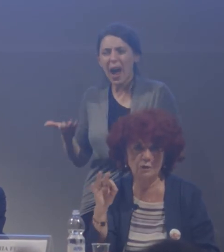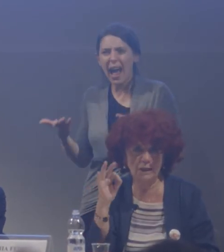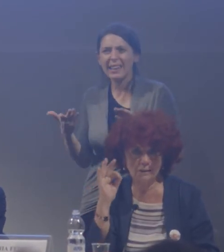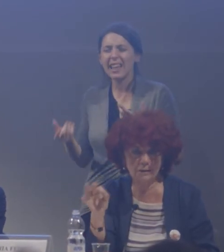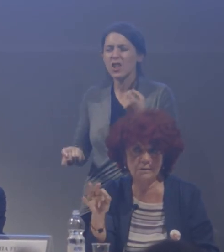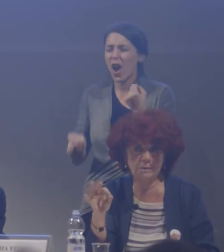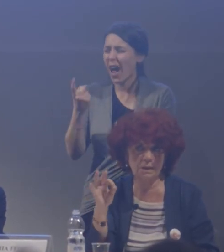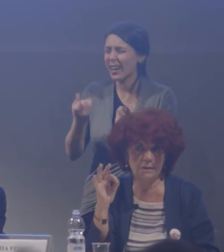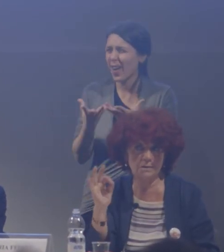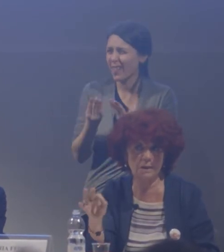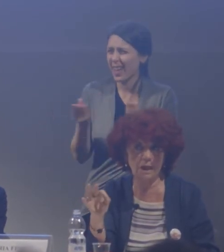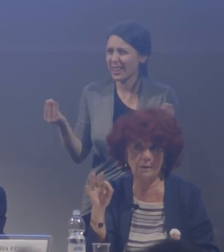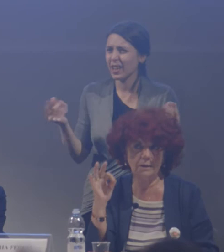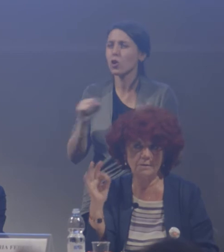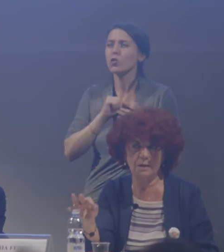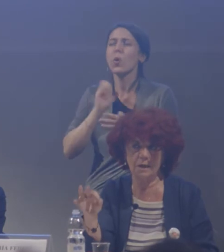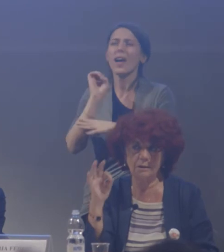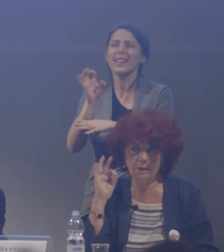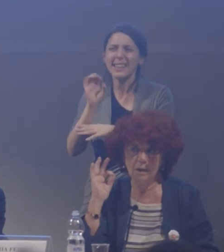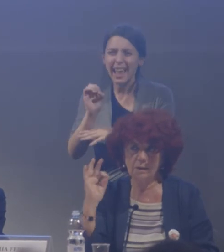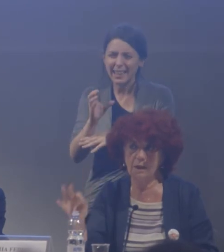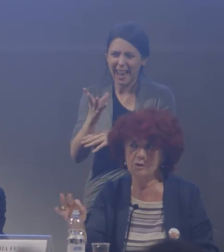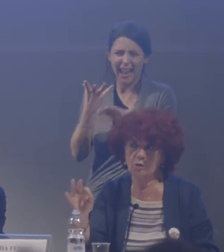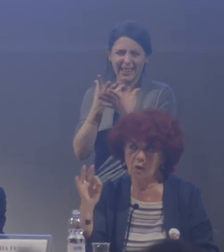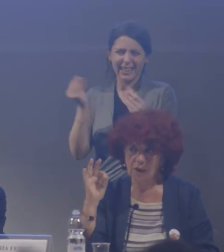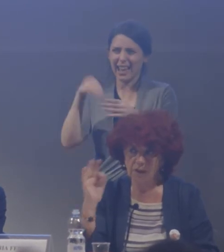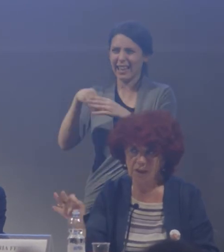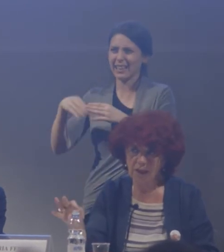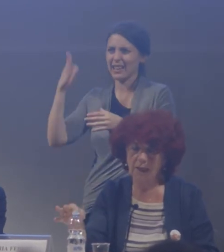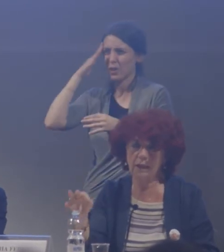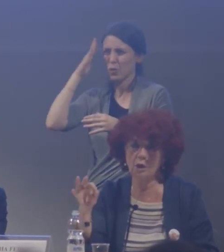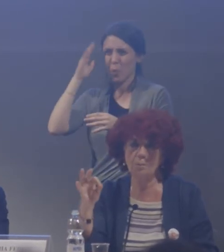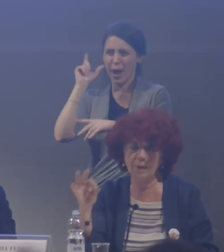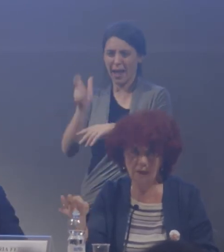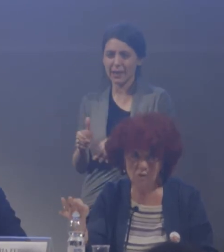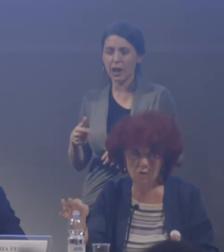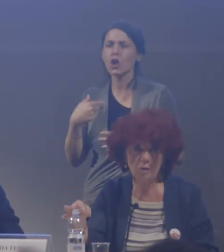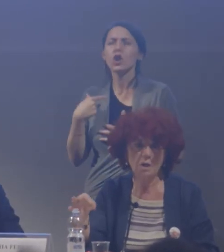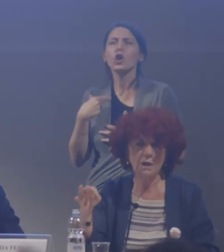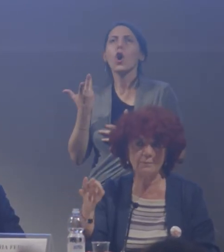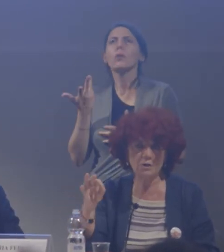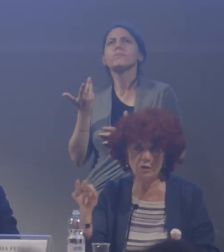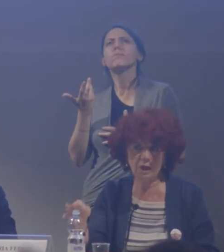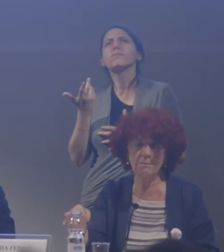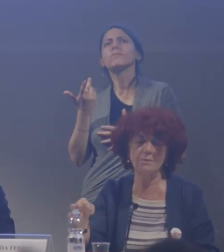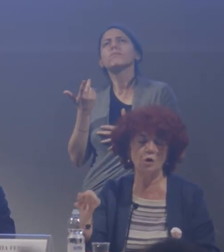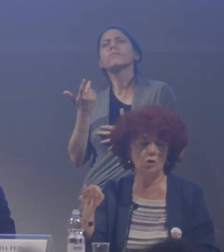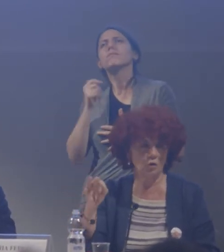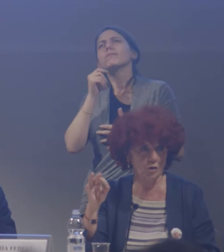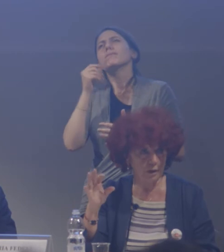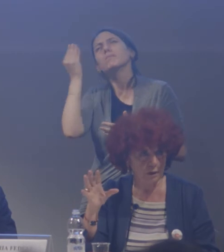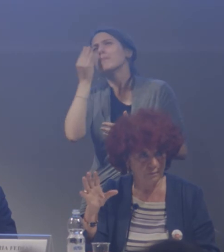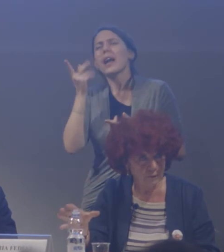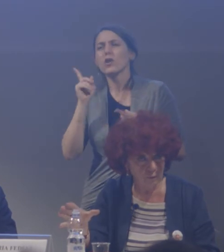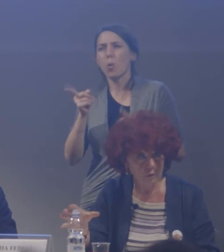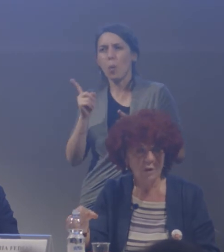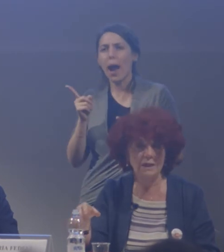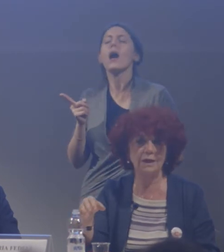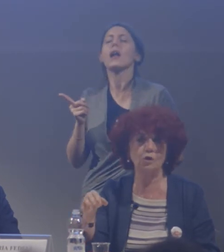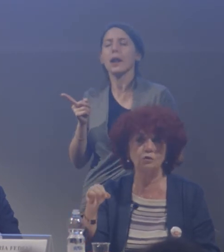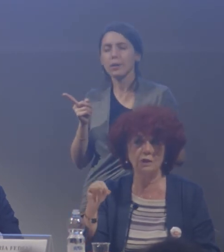facendo tantissime insegnanti nelle scuole italiane. Io penso che bisognerebbe conoscere di